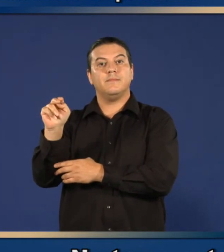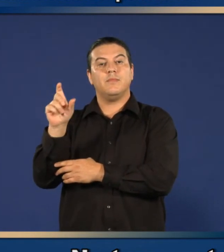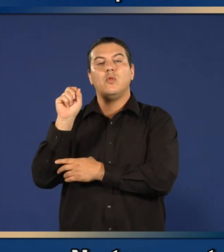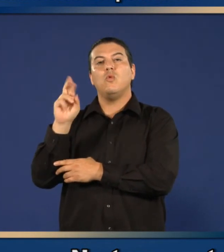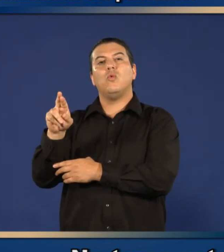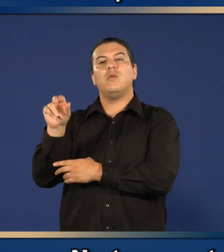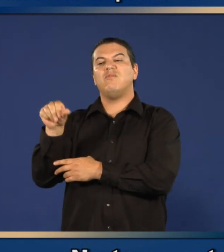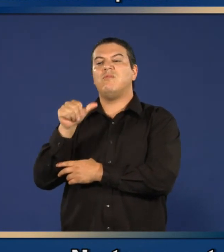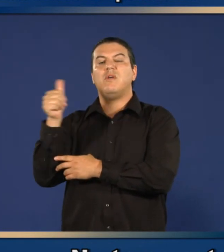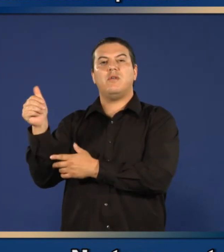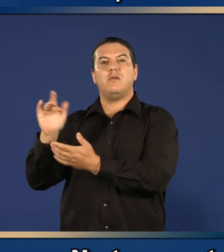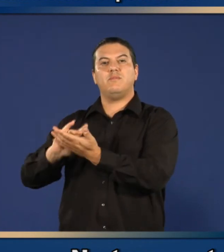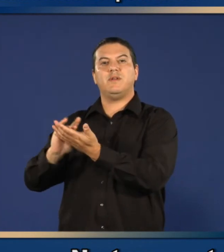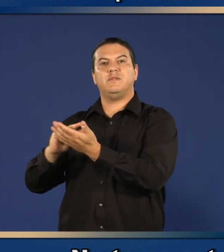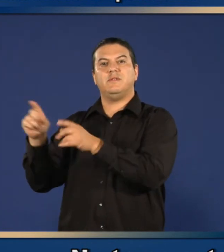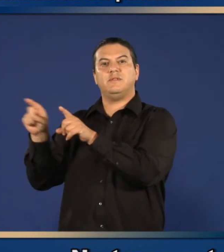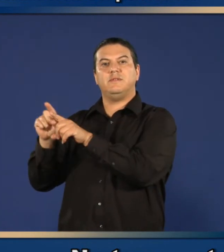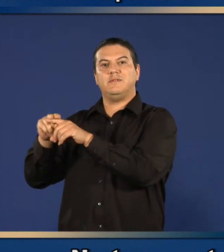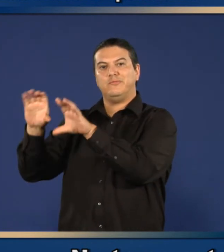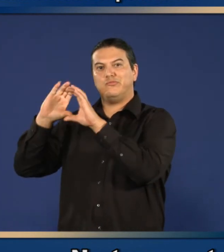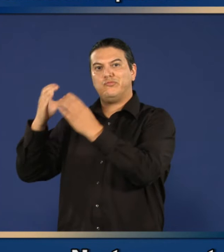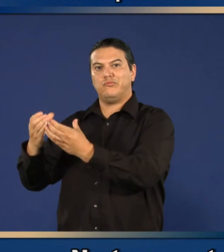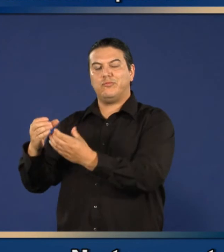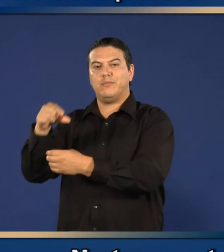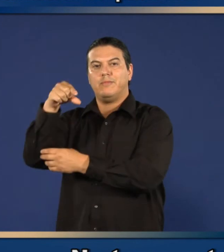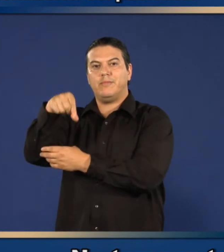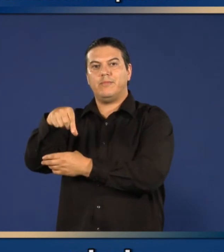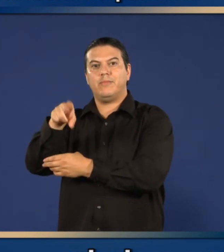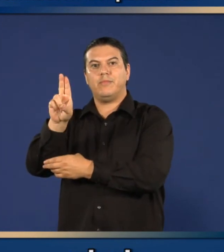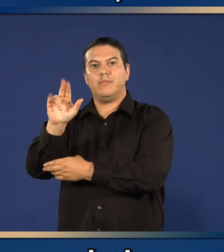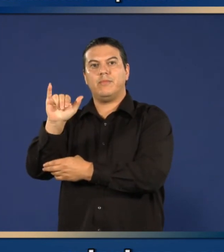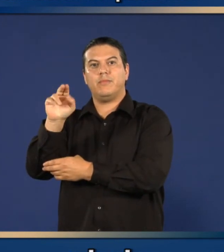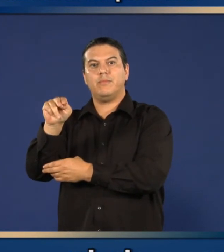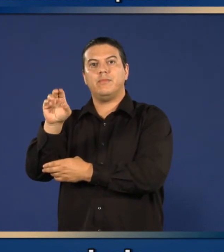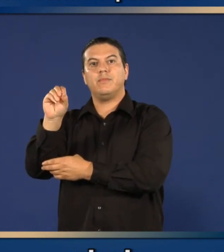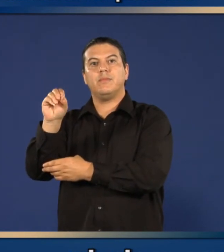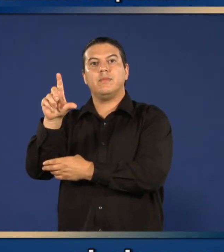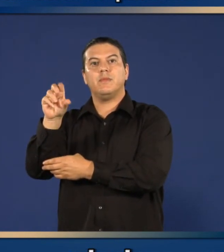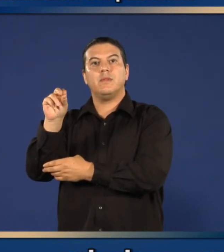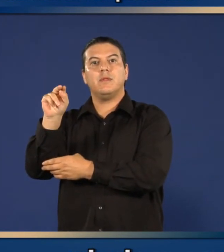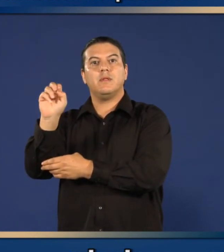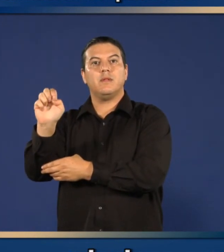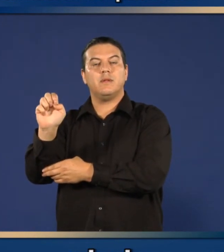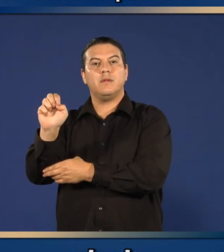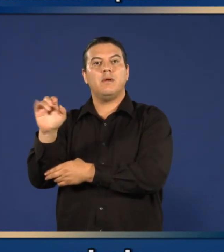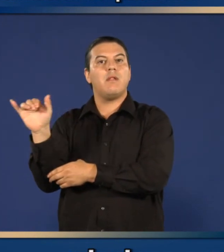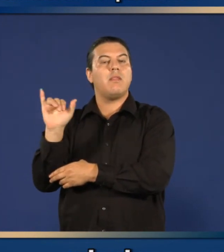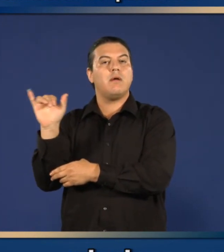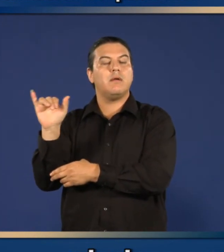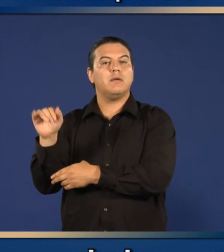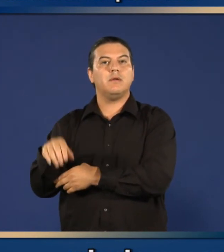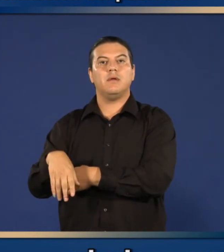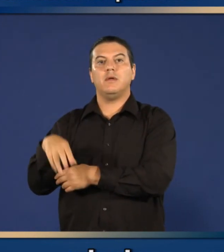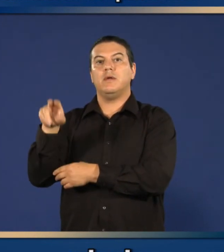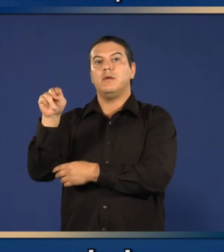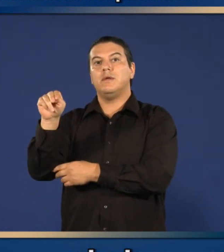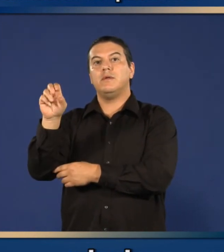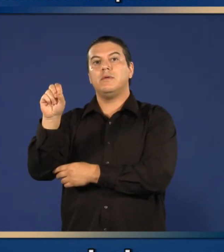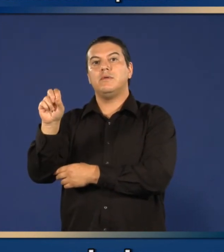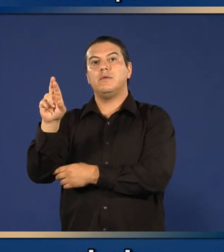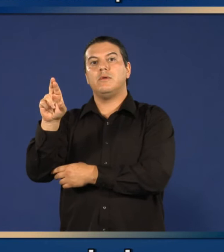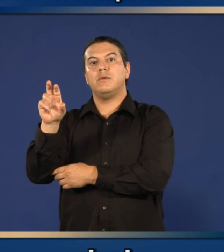ciprofloxacina y otros medicamentos quinolonas como nor flox a china no